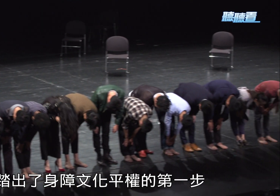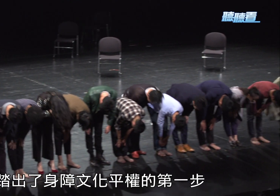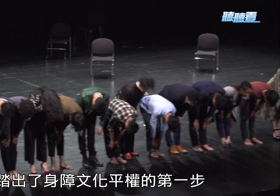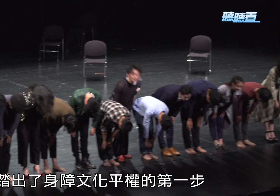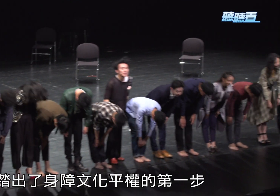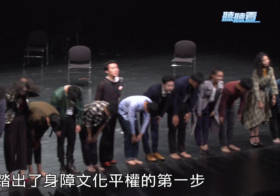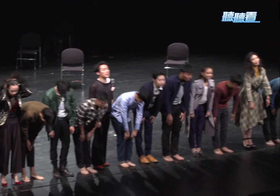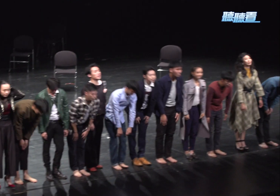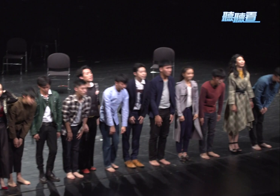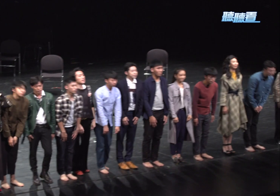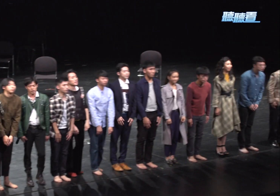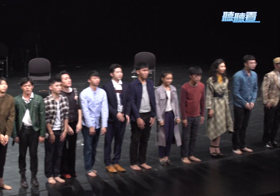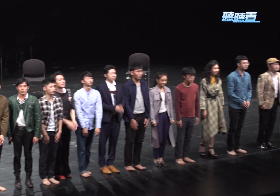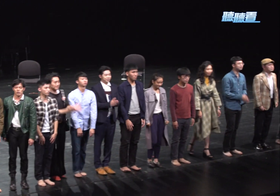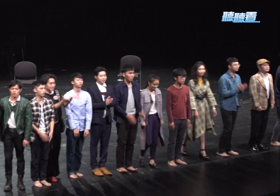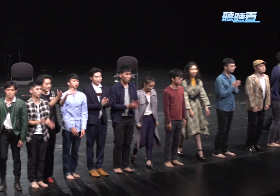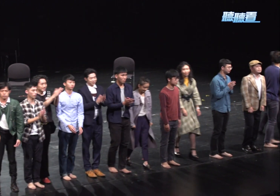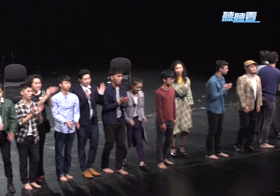步。